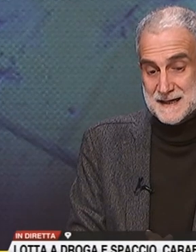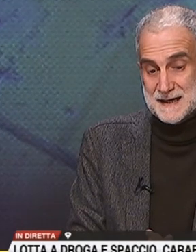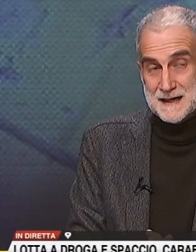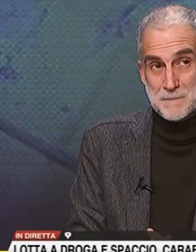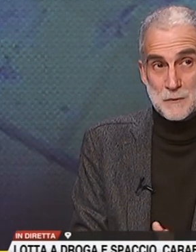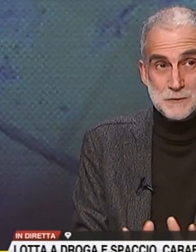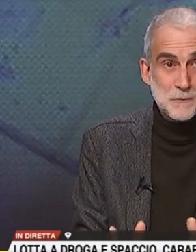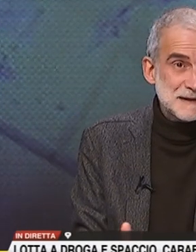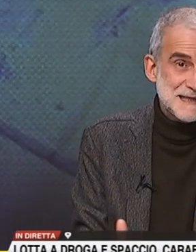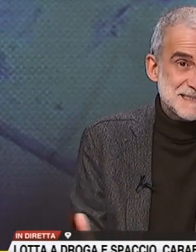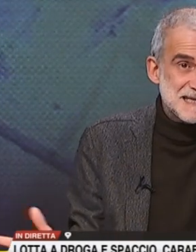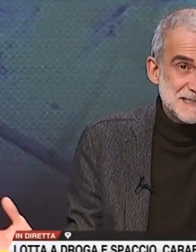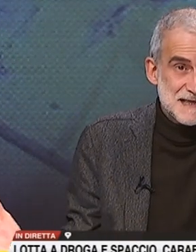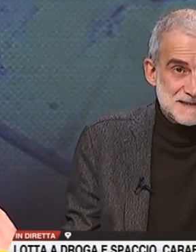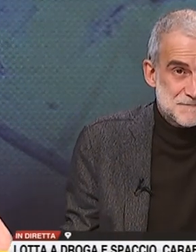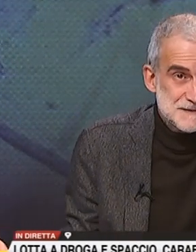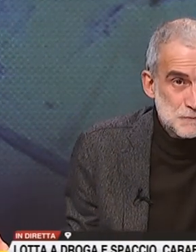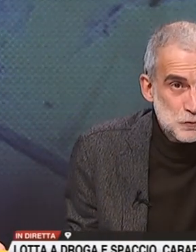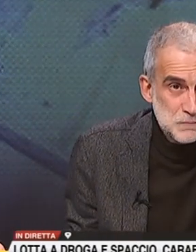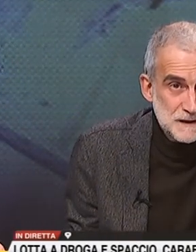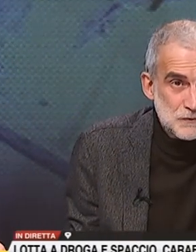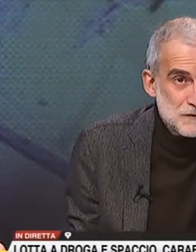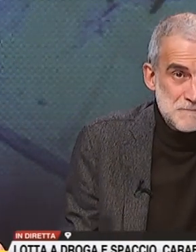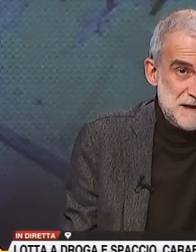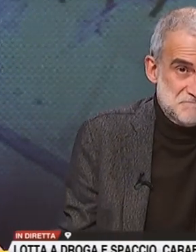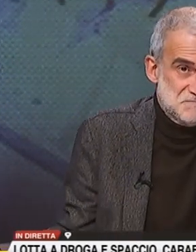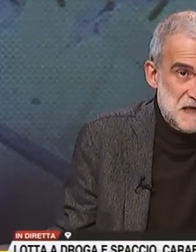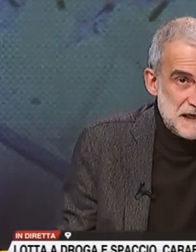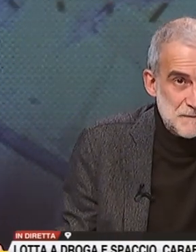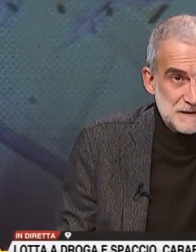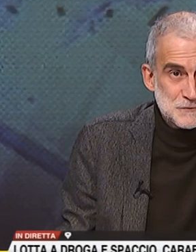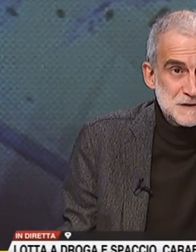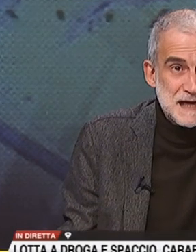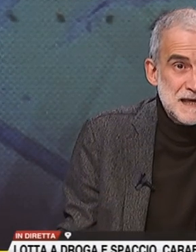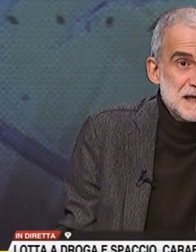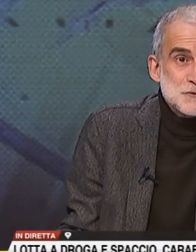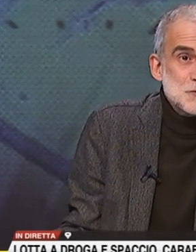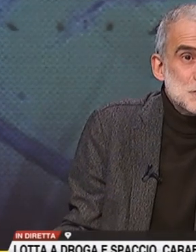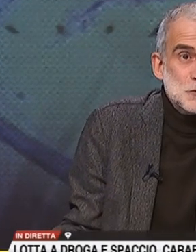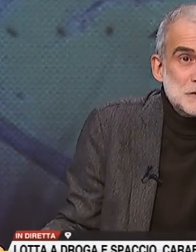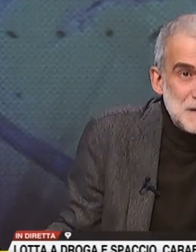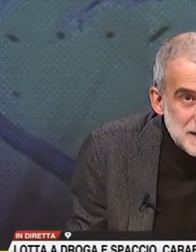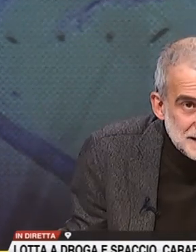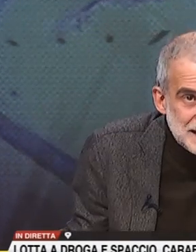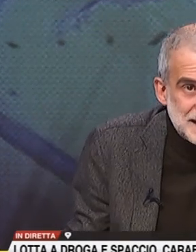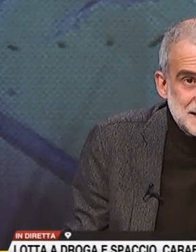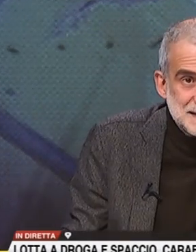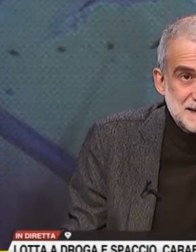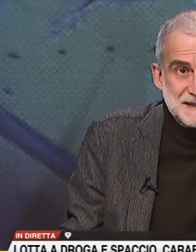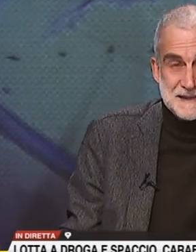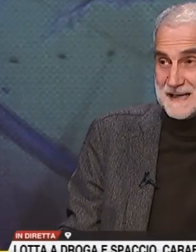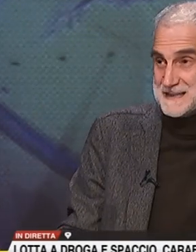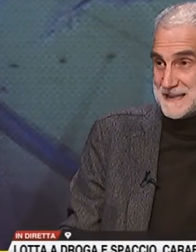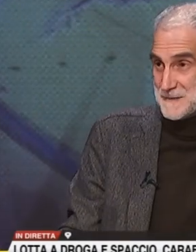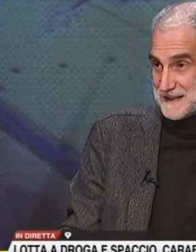che per quanto riguarda gli accessi al servizio pubblico, ma anche nel privato sociale, sono totalmente